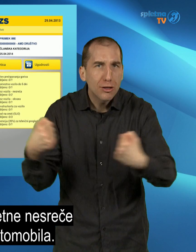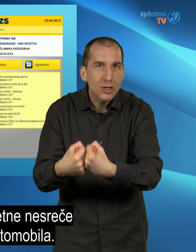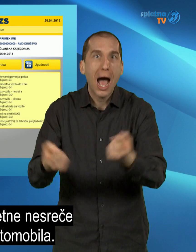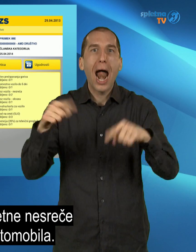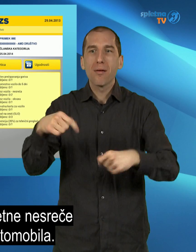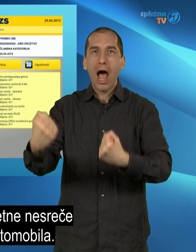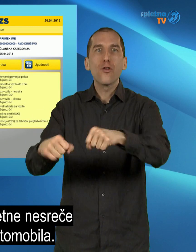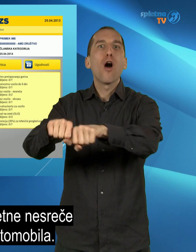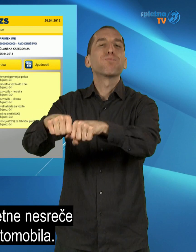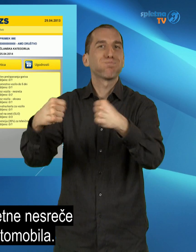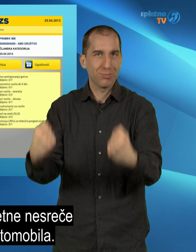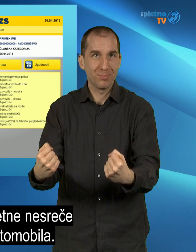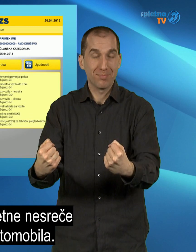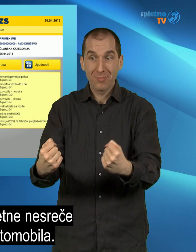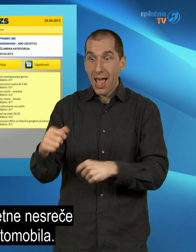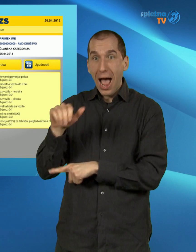avtomobila.